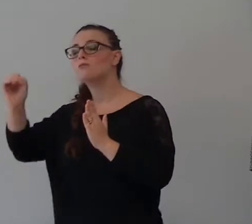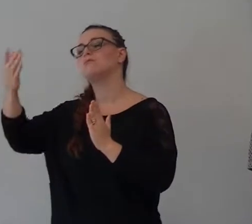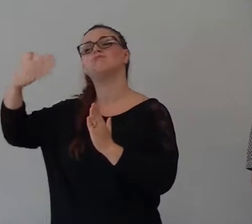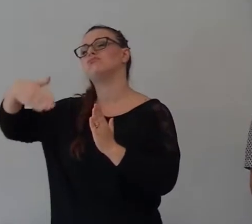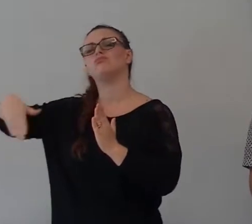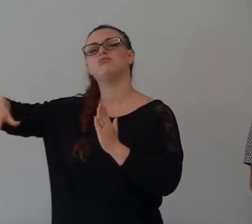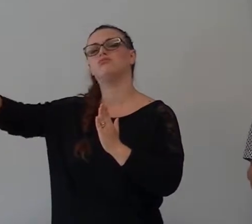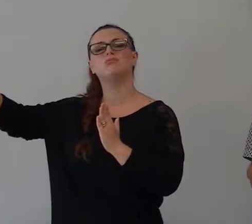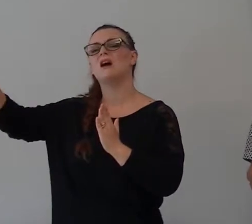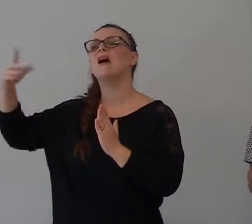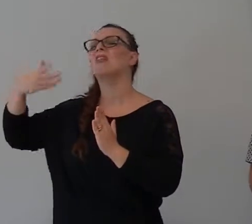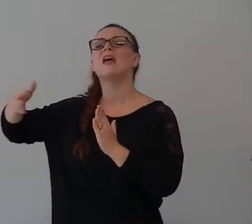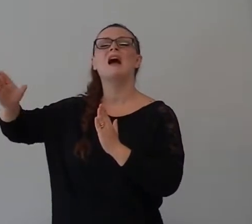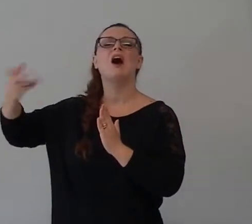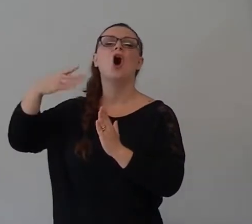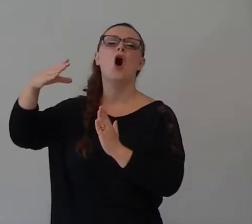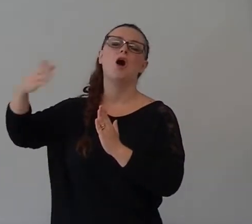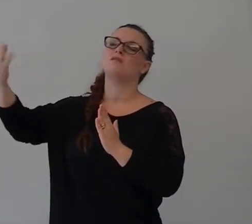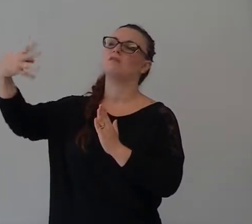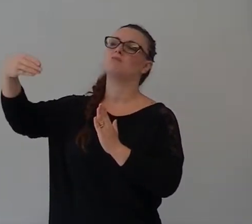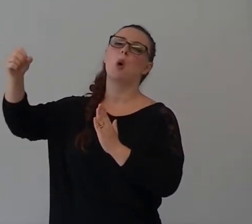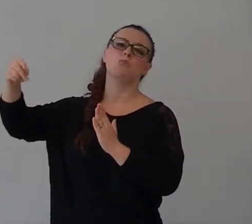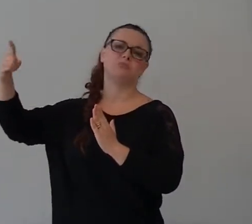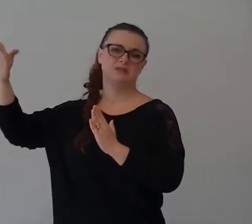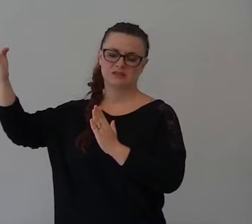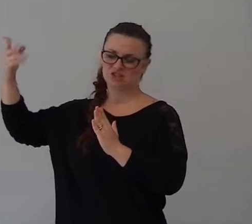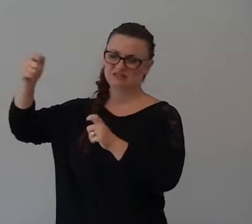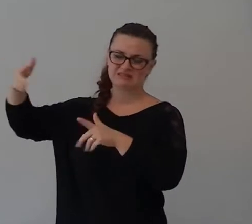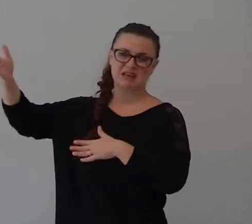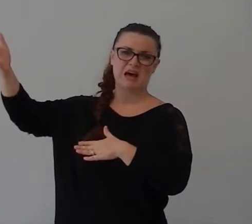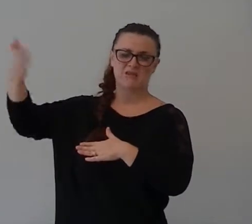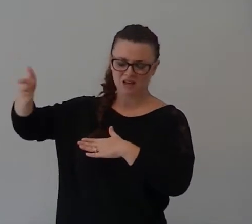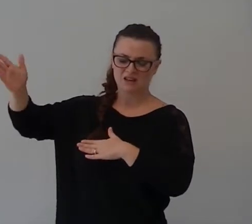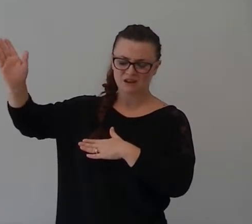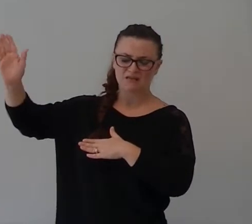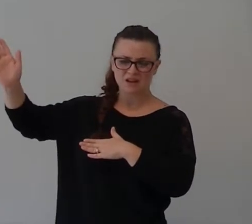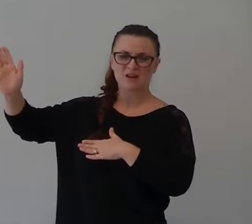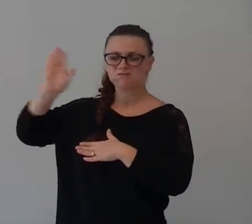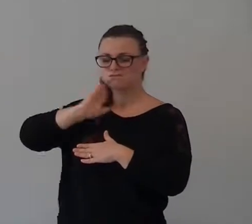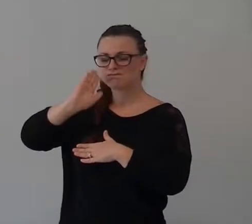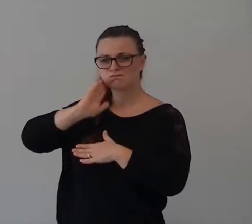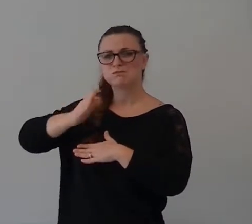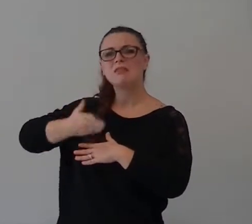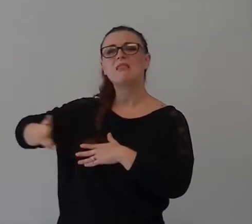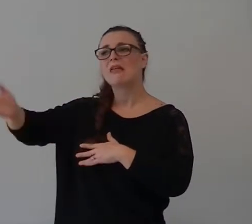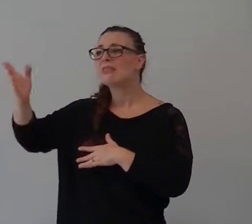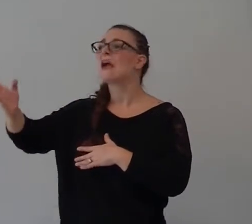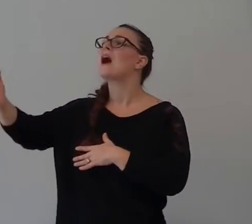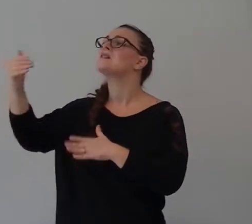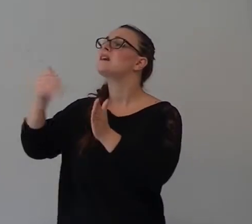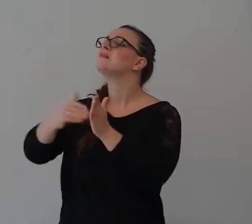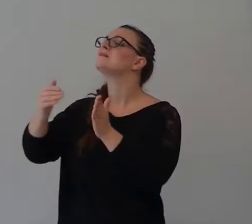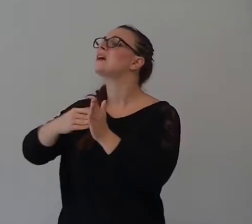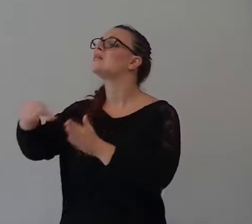tornate a Moab, aveva tutto questa preghiera. E Naomi disse alle due nuore: andate, tornate ciascuna a casa di sua madre.